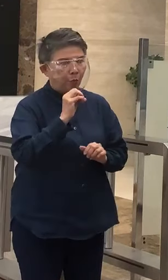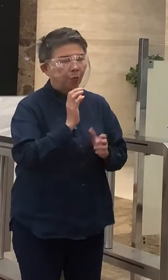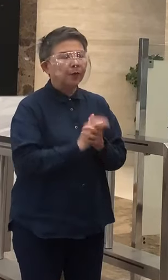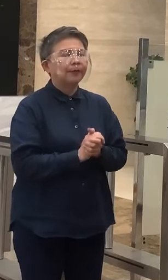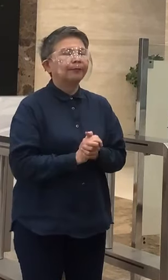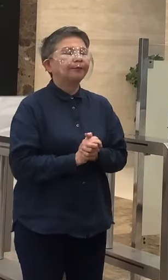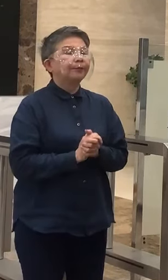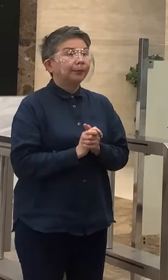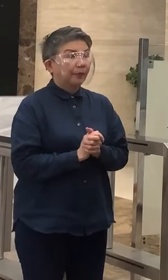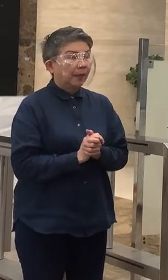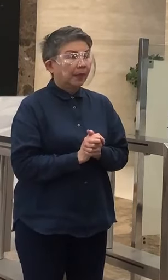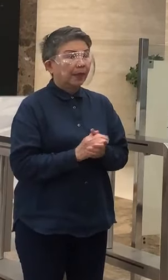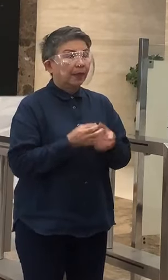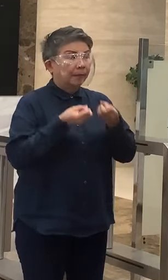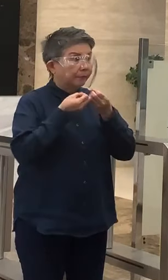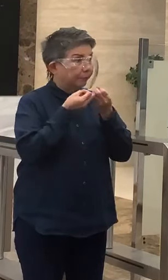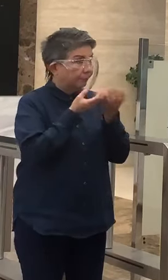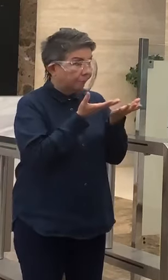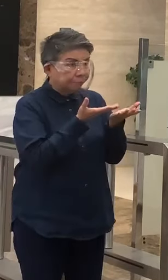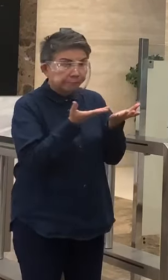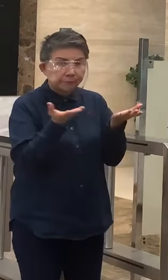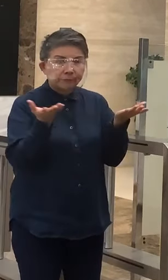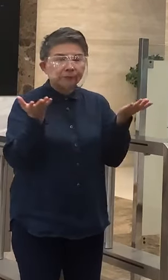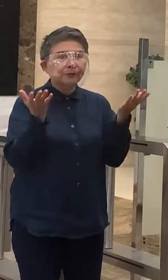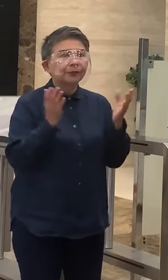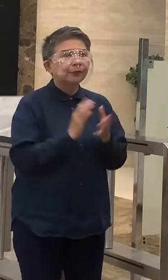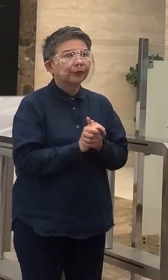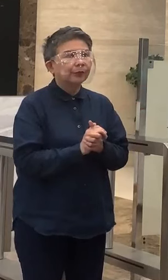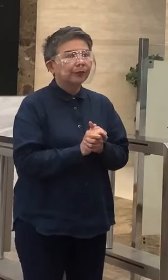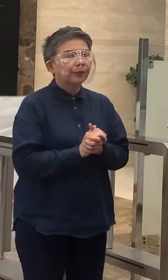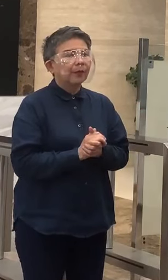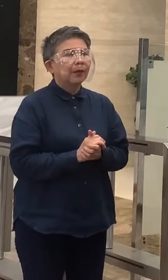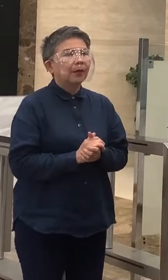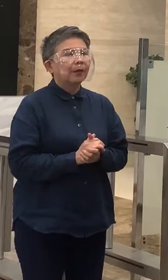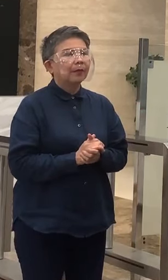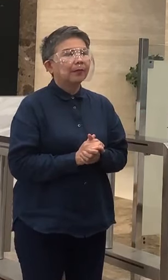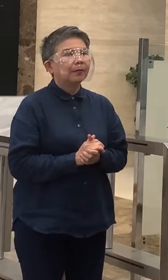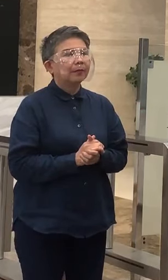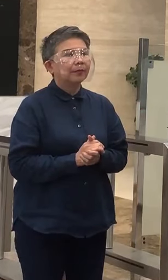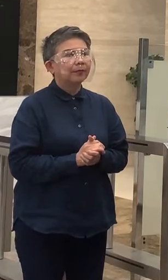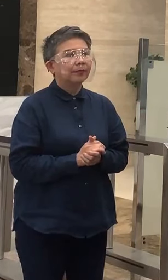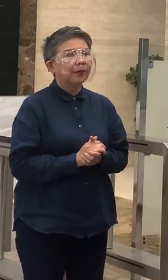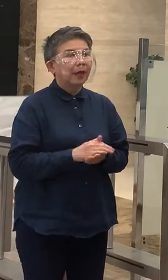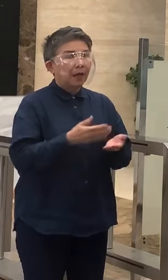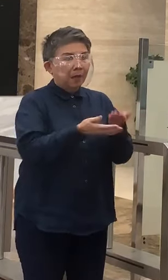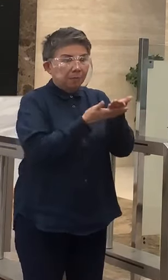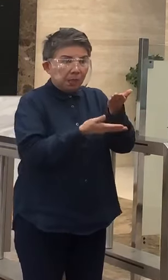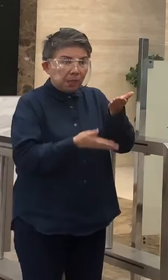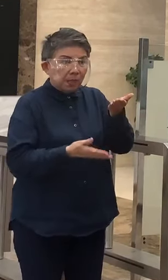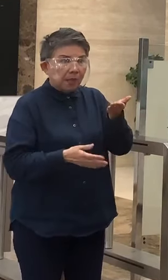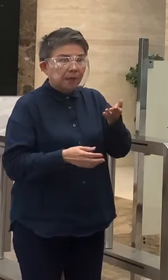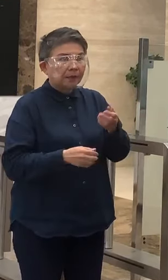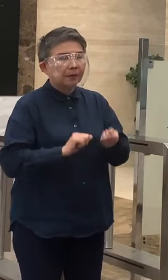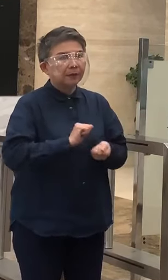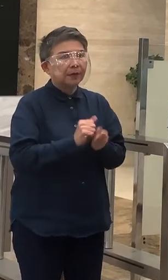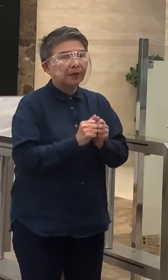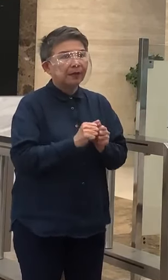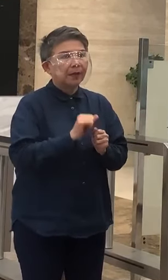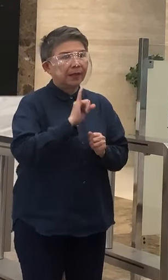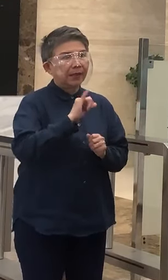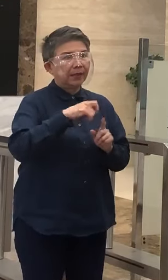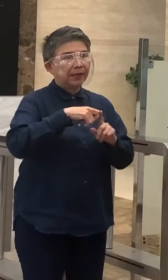Hai terus disampaikan kepada teman-teman media bahwa berkas perkara saudara